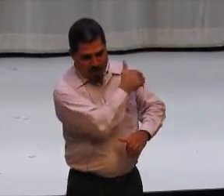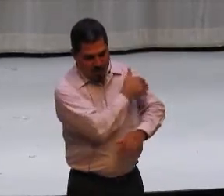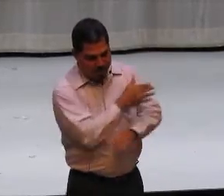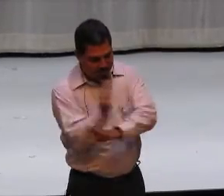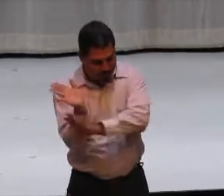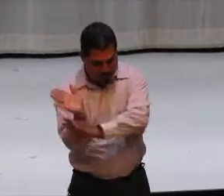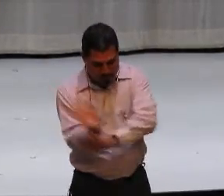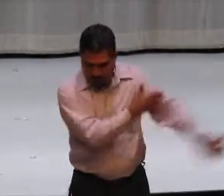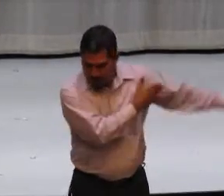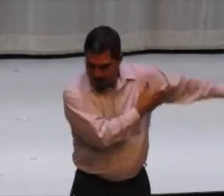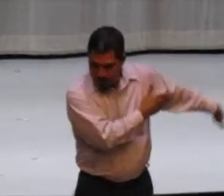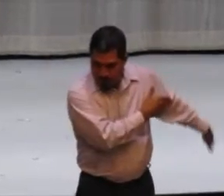ignorémoslo.